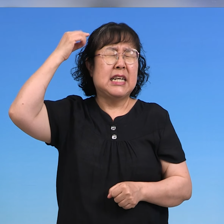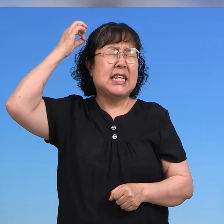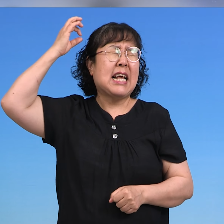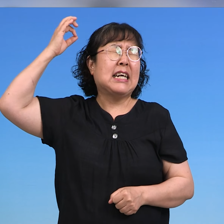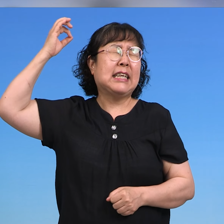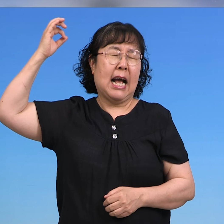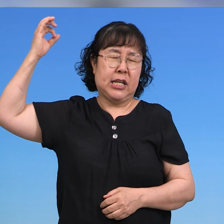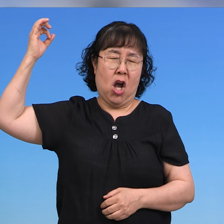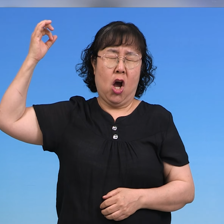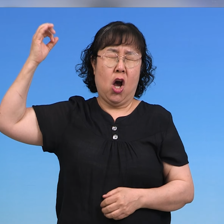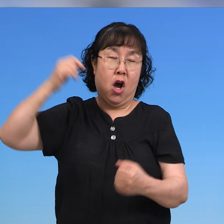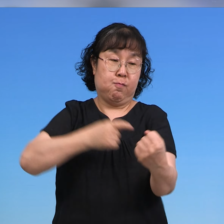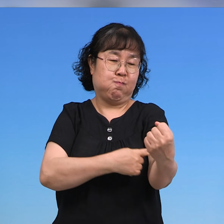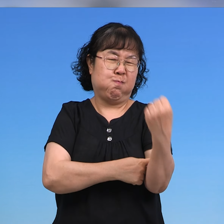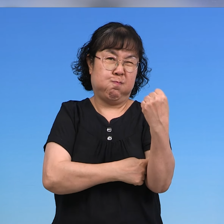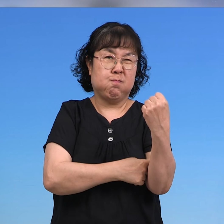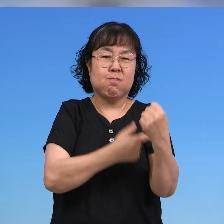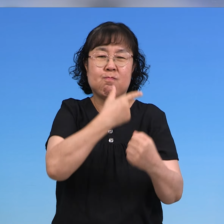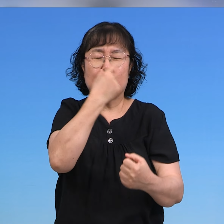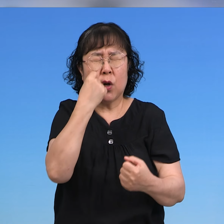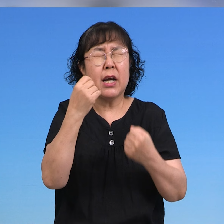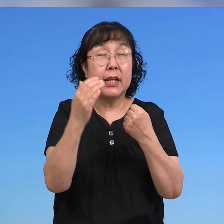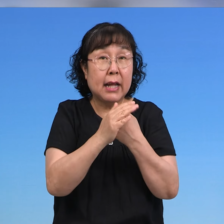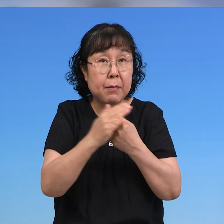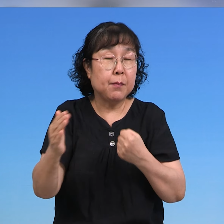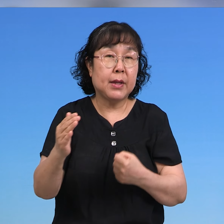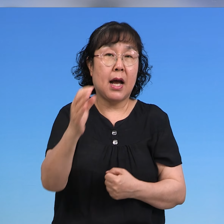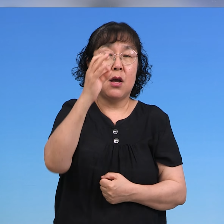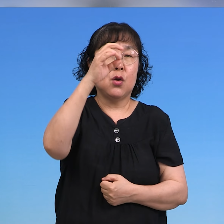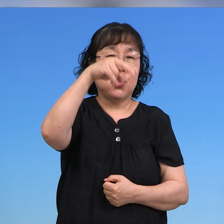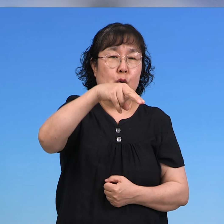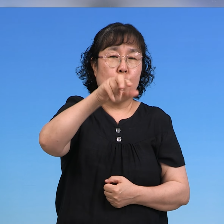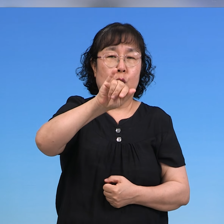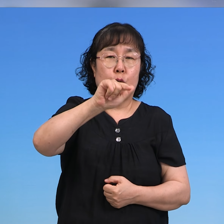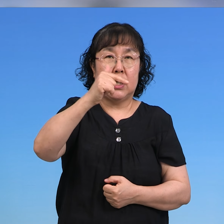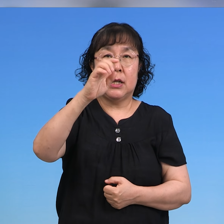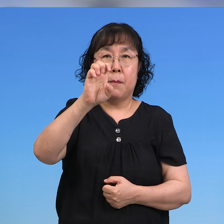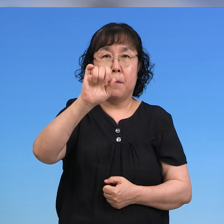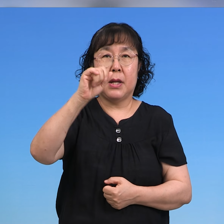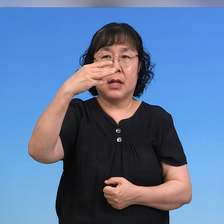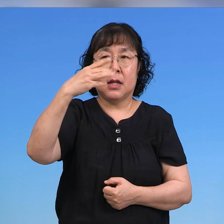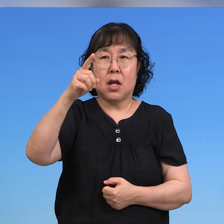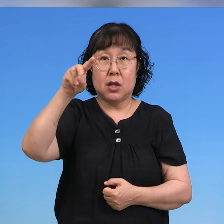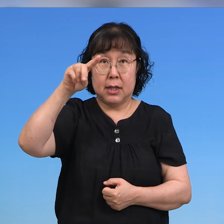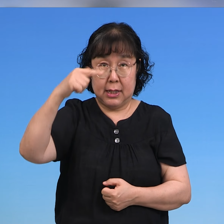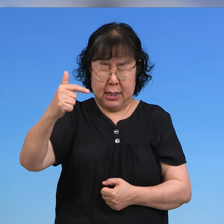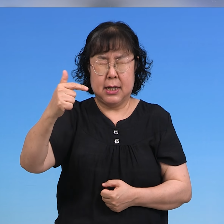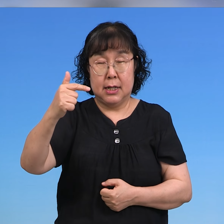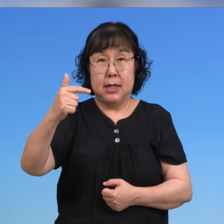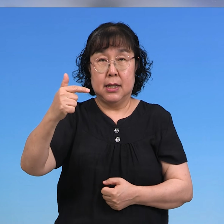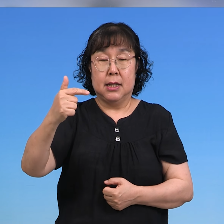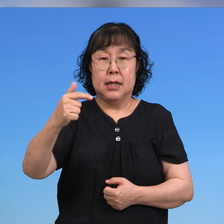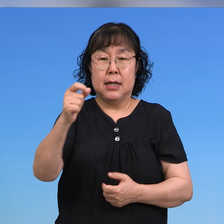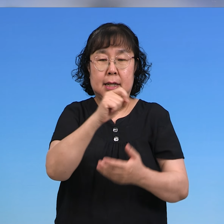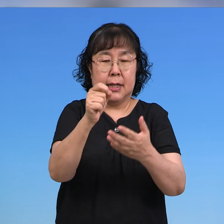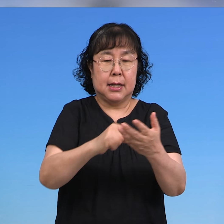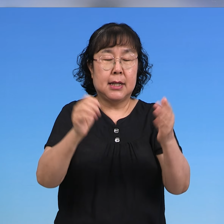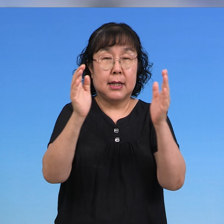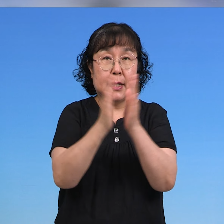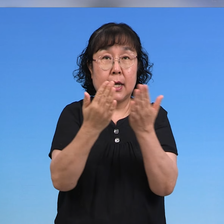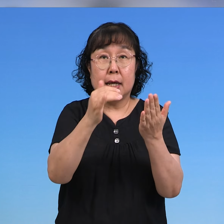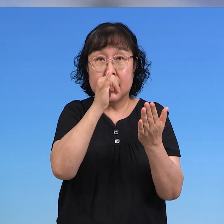이 유진 피터슨 목사님이 쓴 책 중에서 다윗 현실의 뿌리 박은 영성 이런 제목의 책이